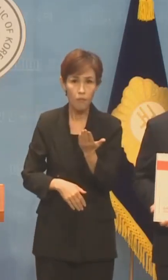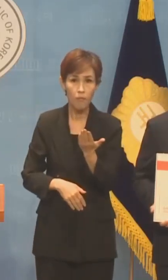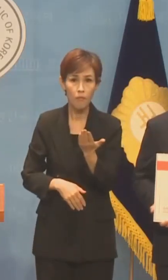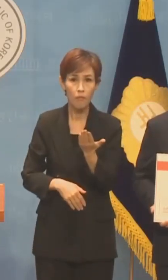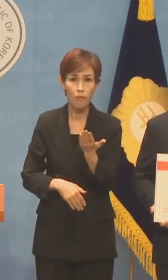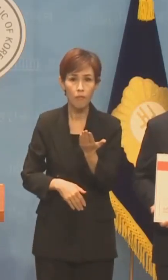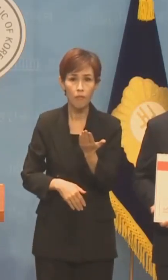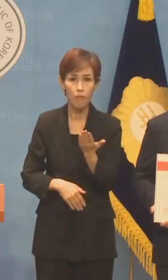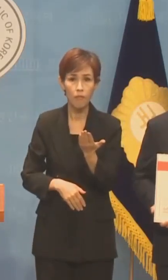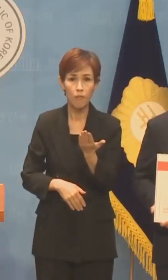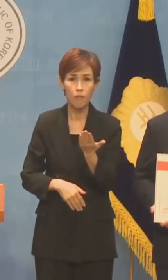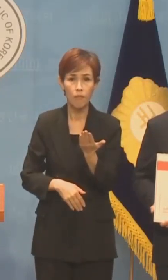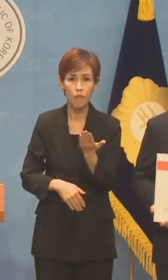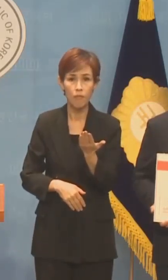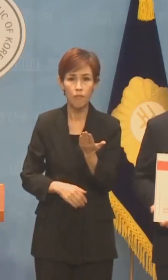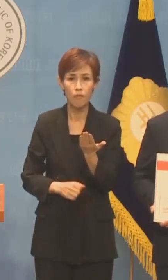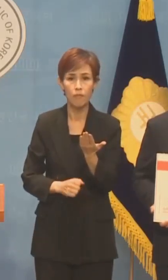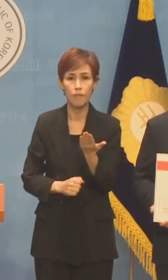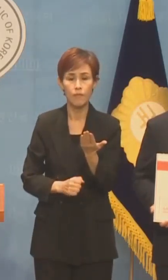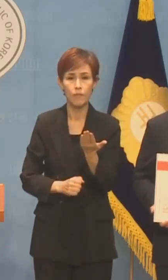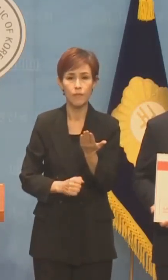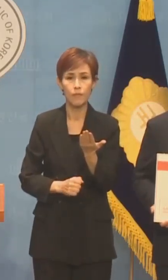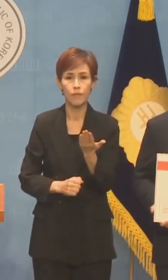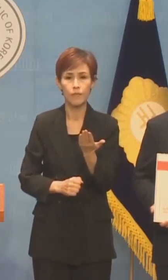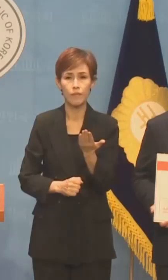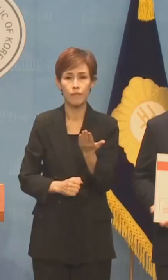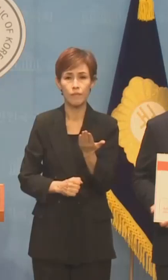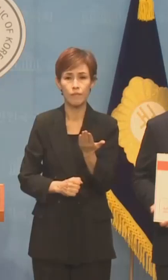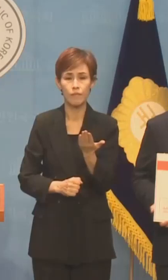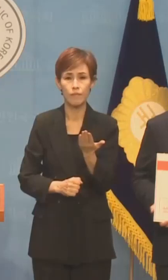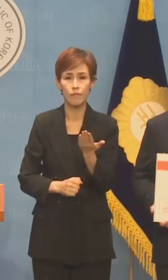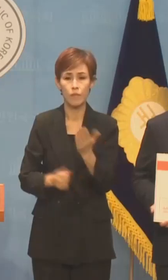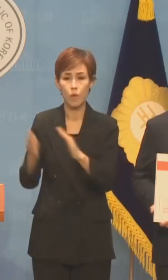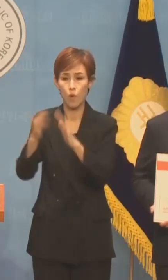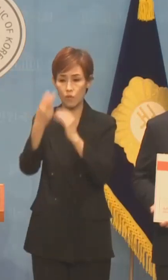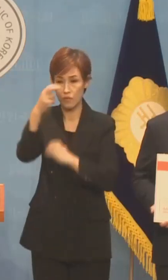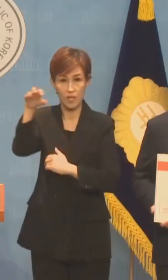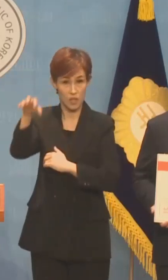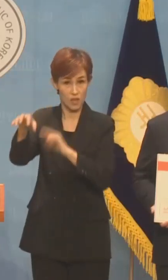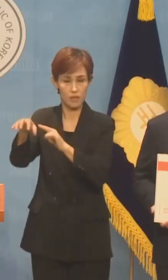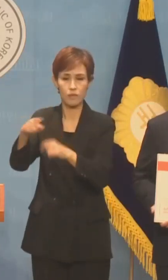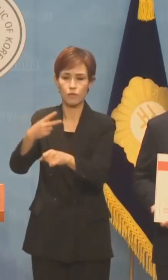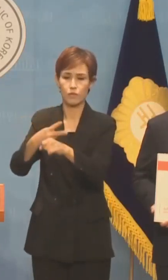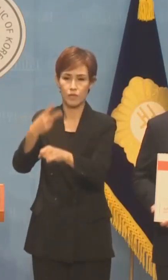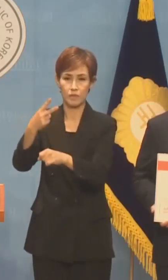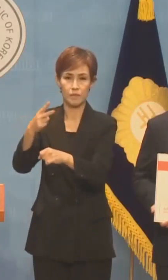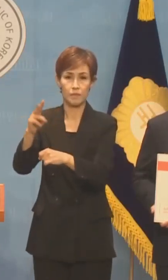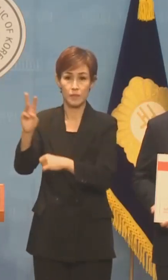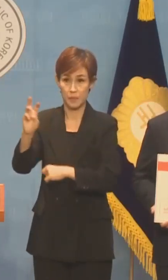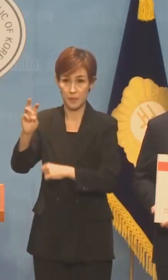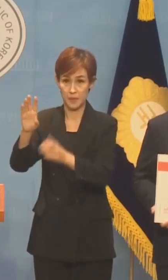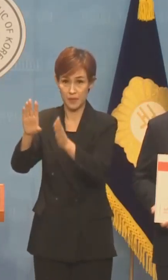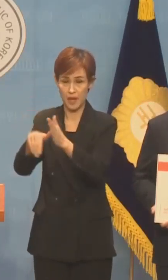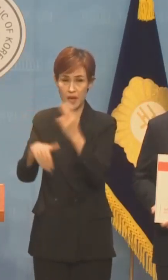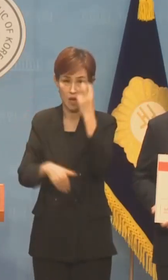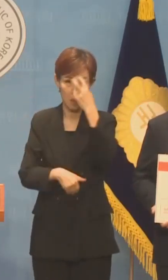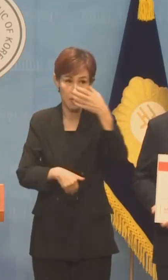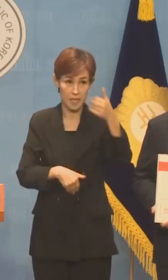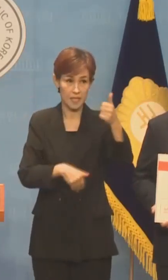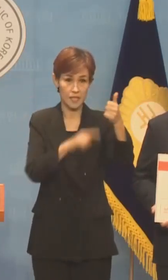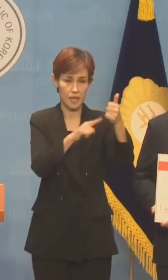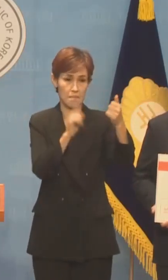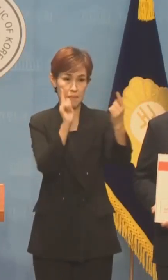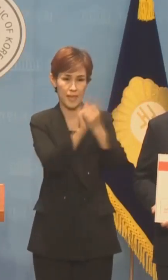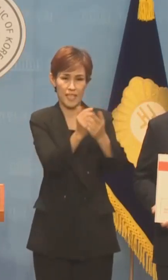사실을 확인하게 됩니다. 즉 공수처는 14시 30분에 경비단장을 만나기도